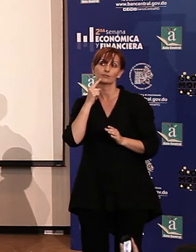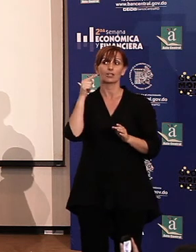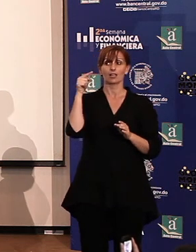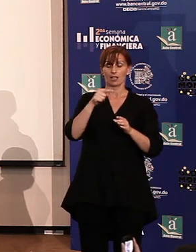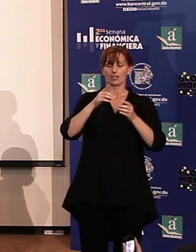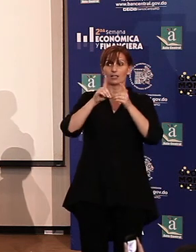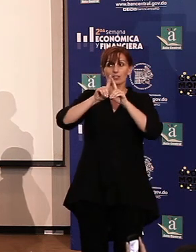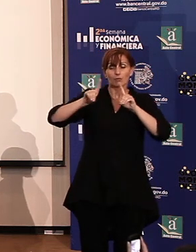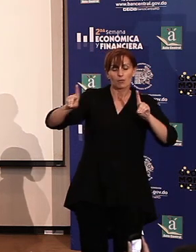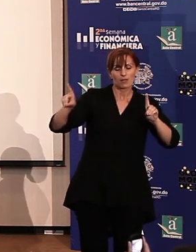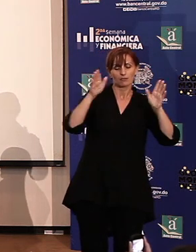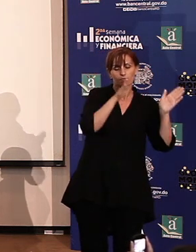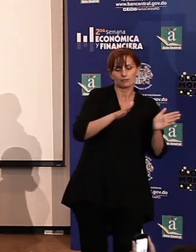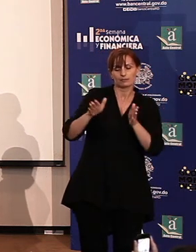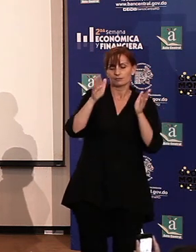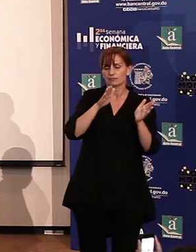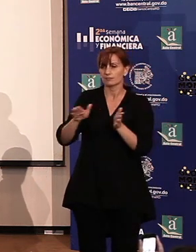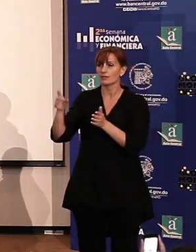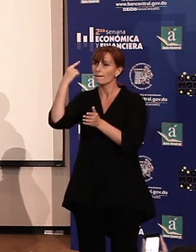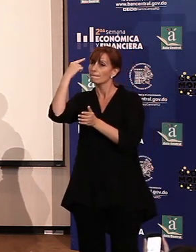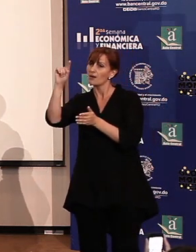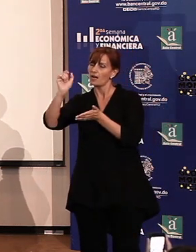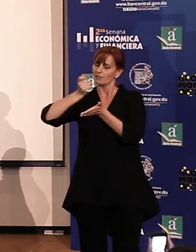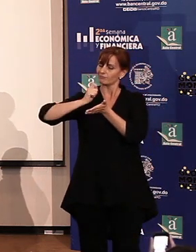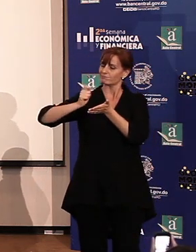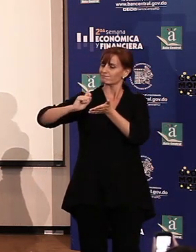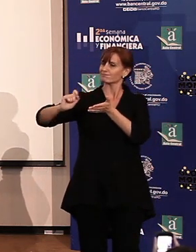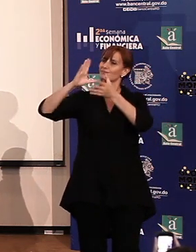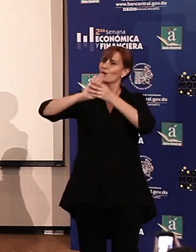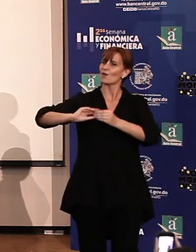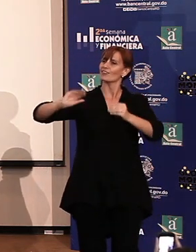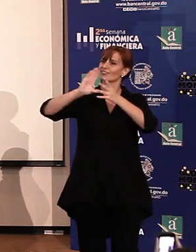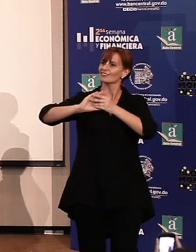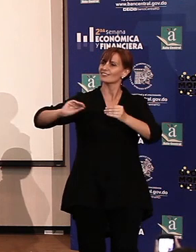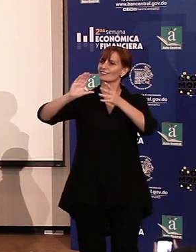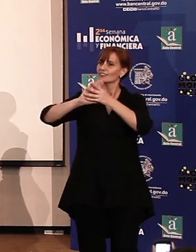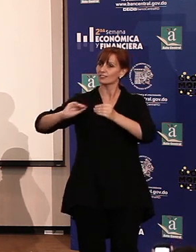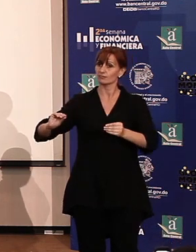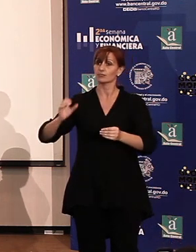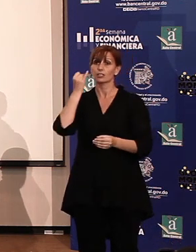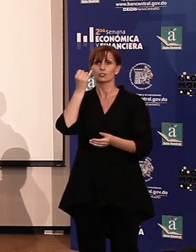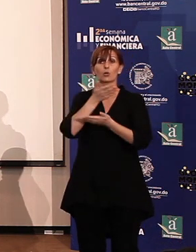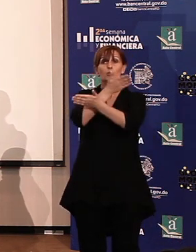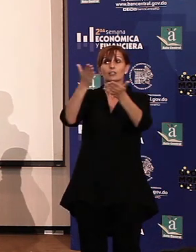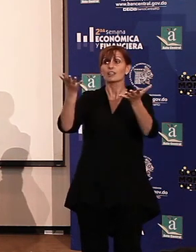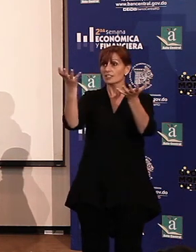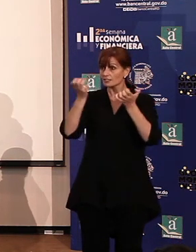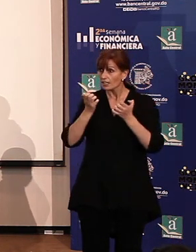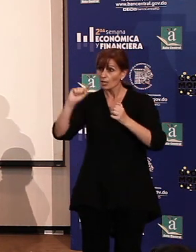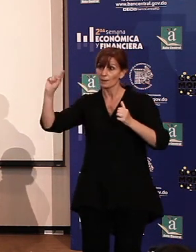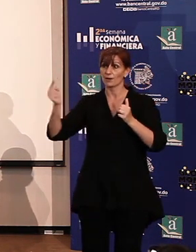literatura para que si alguno de ustedes quiere llegar a ser el primer escritor de la república